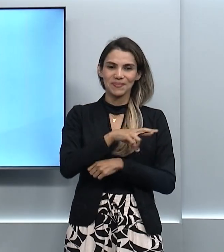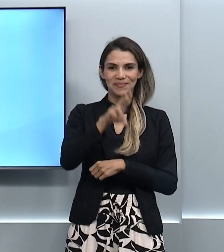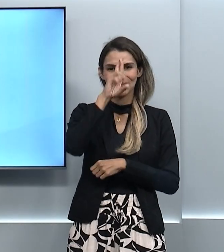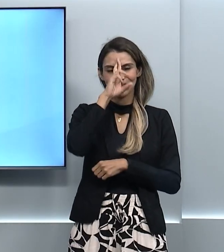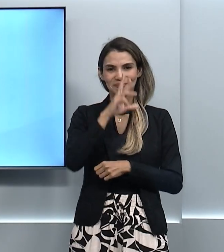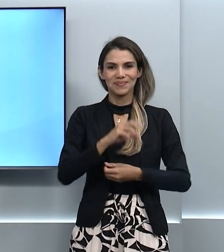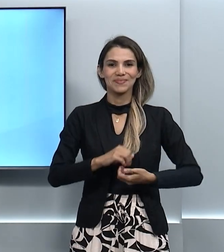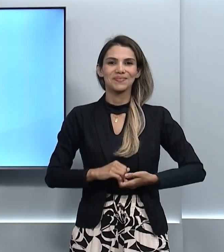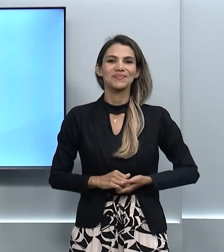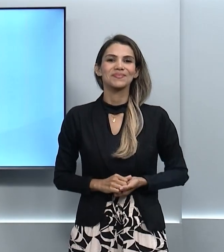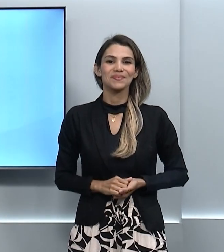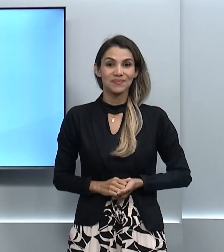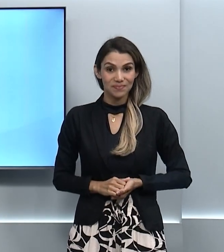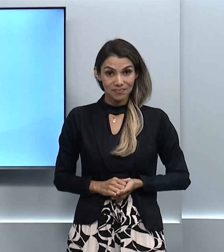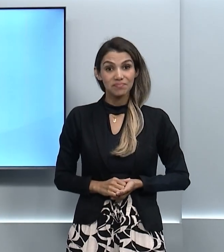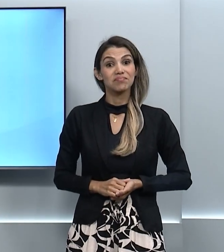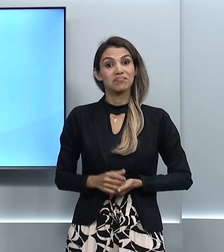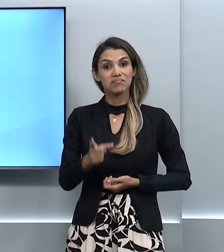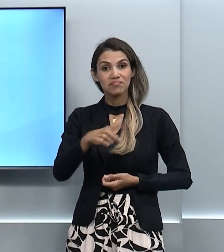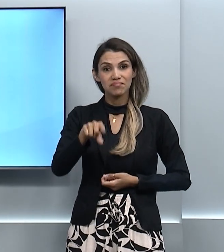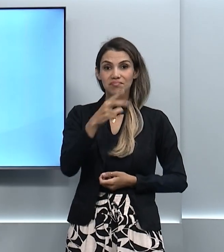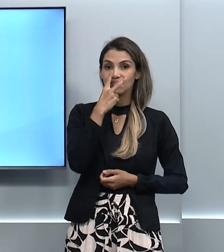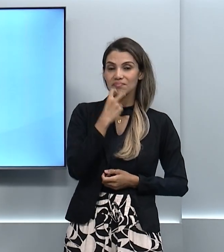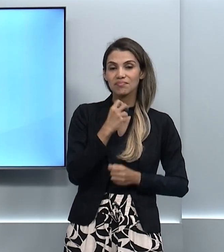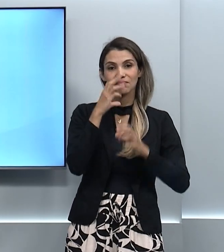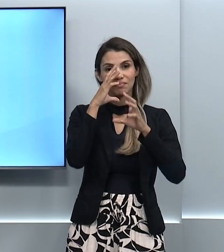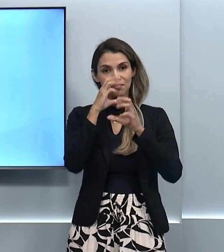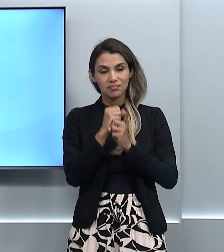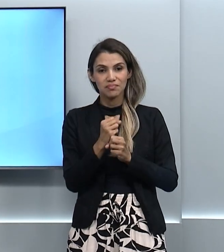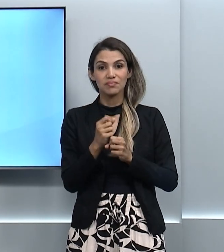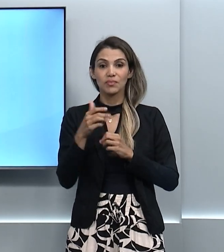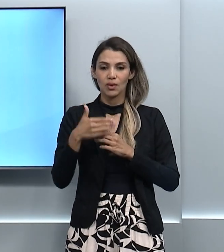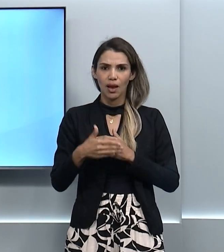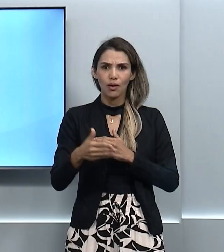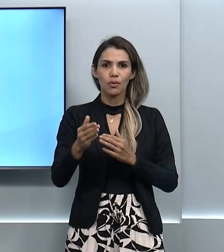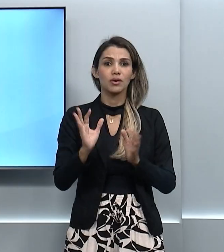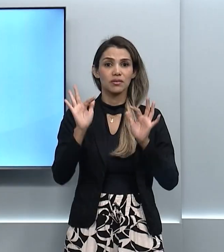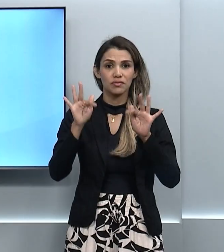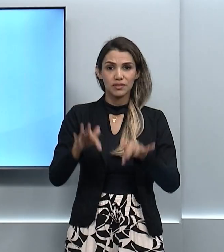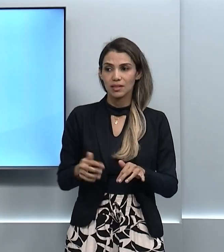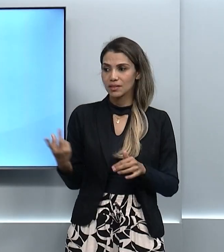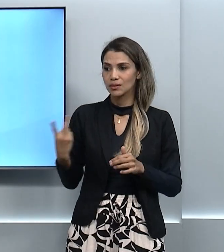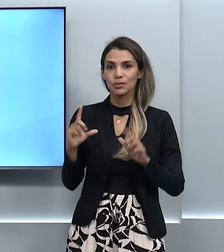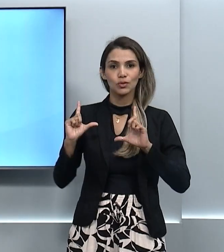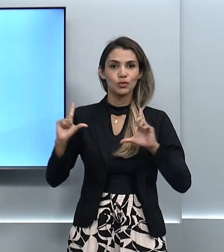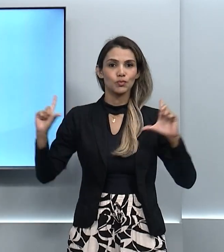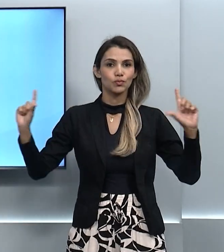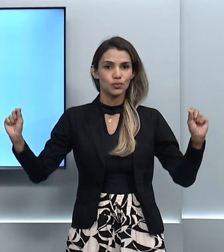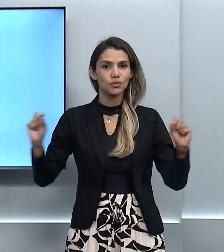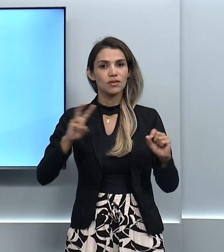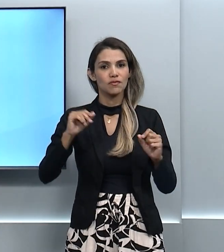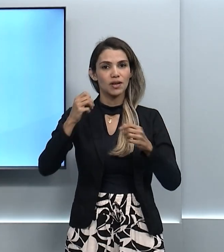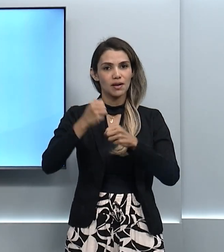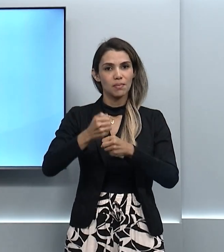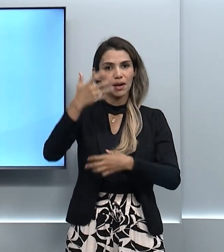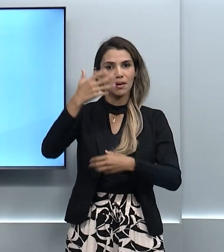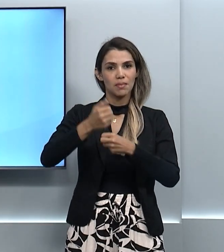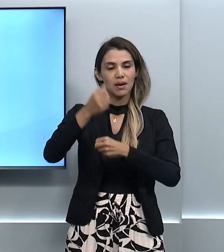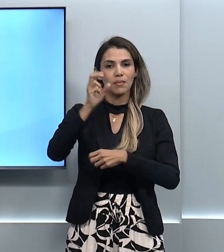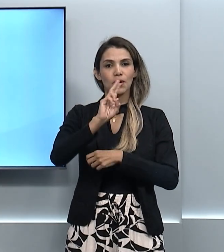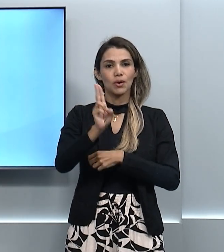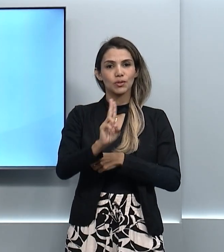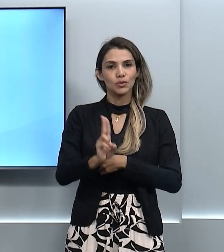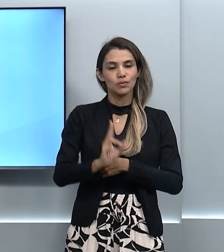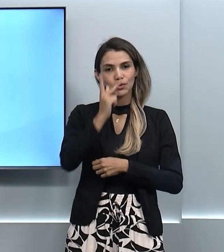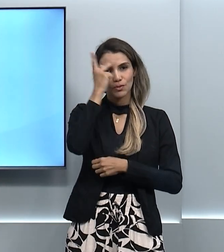do meio-dia. Lembrando o nosso público cego e de baixa visão, que assim que nós duas sairmos aqui do estúdio, vai surgir na tela uma lista